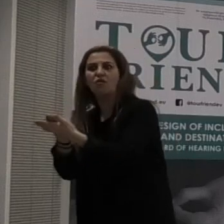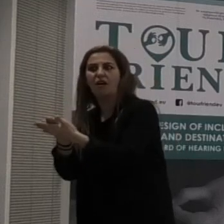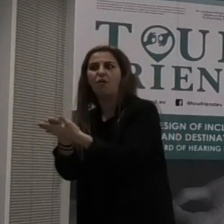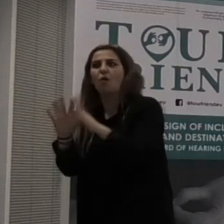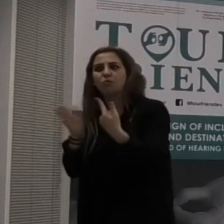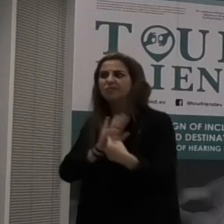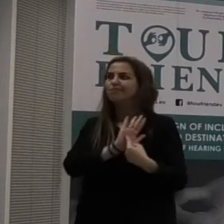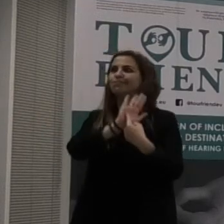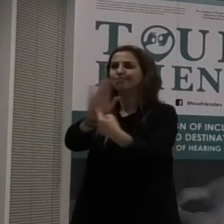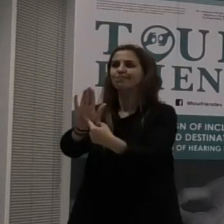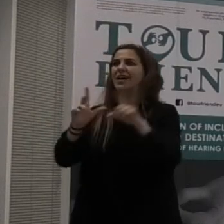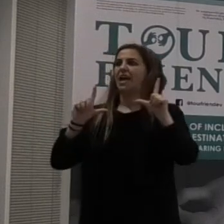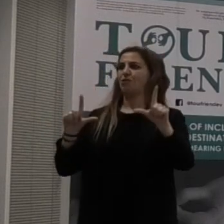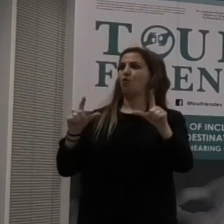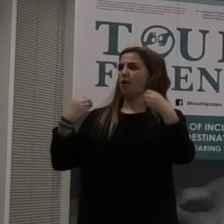των μουσείων.